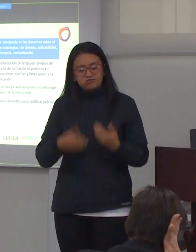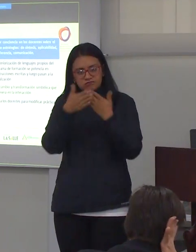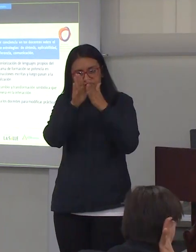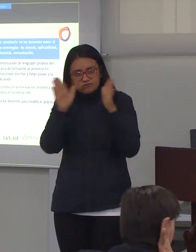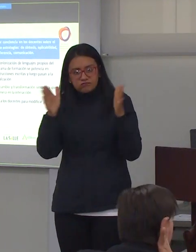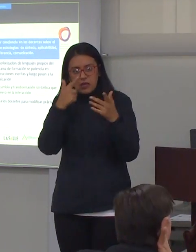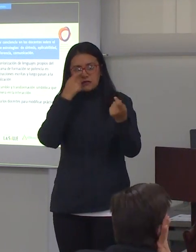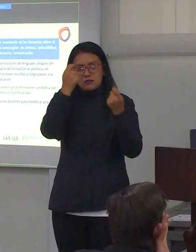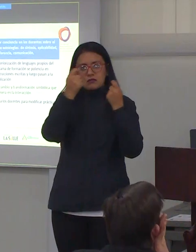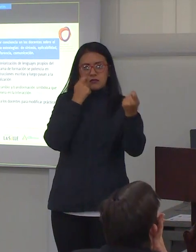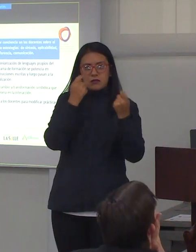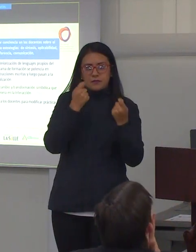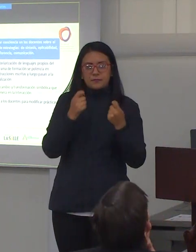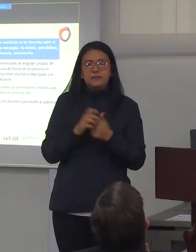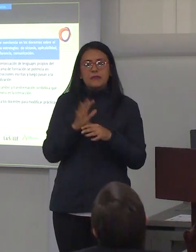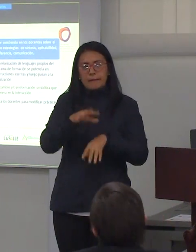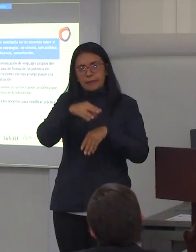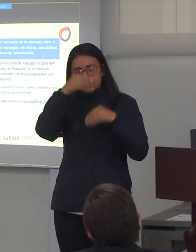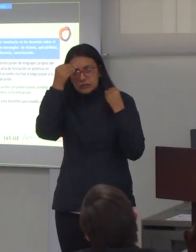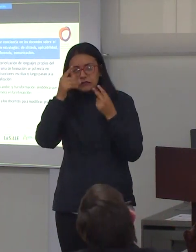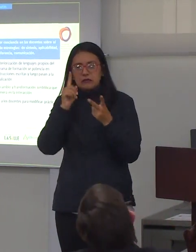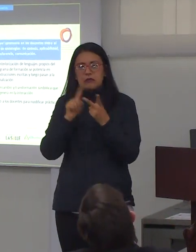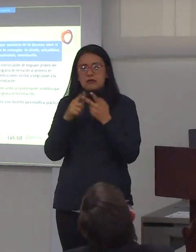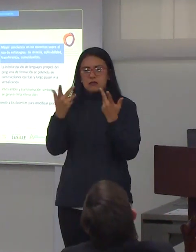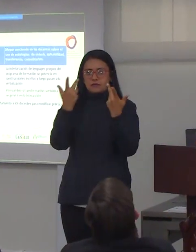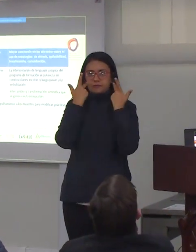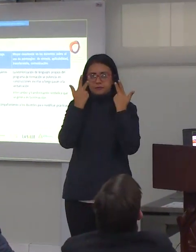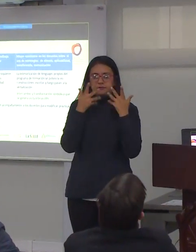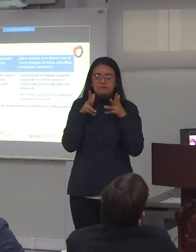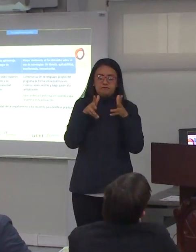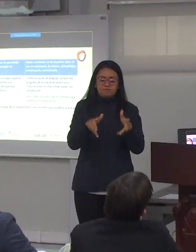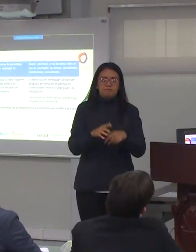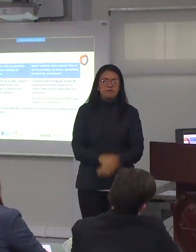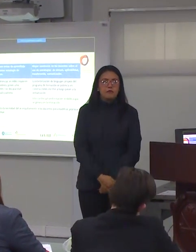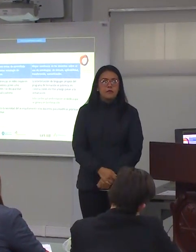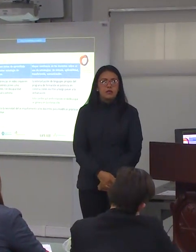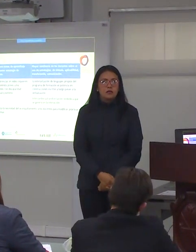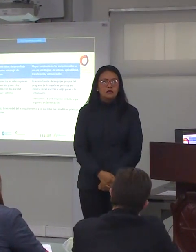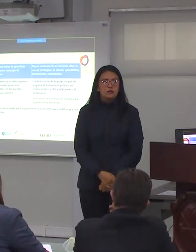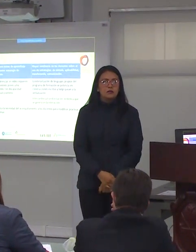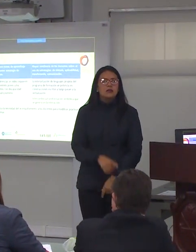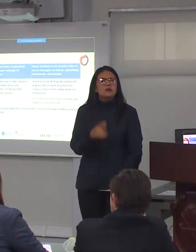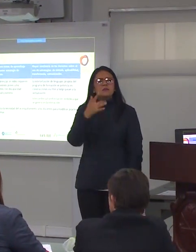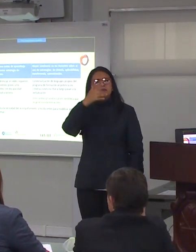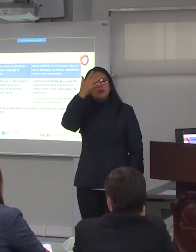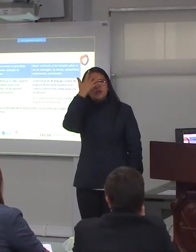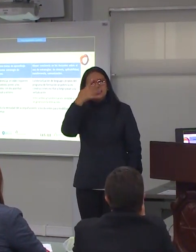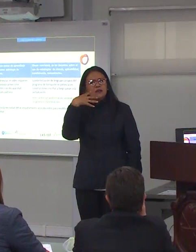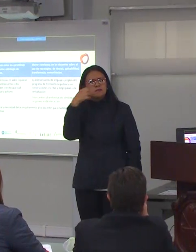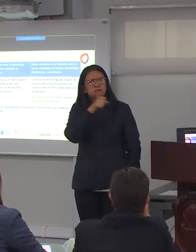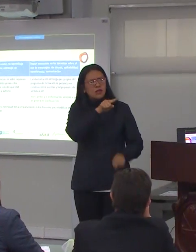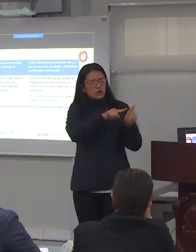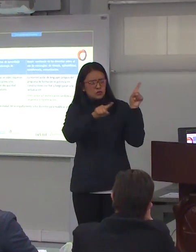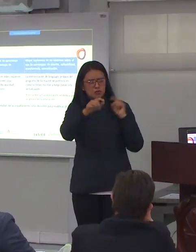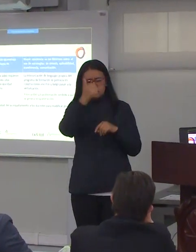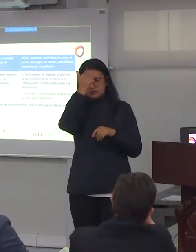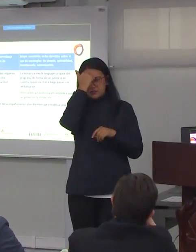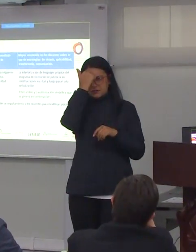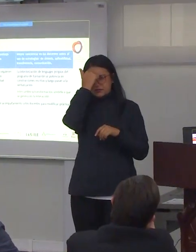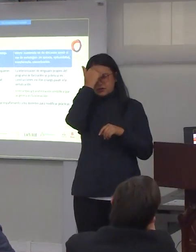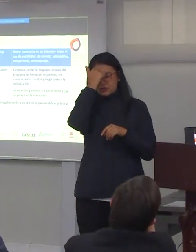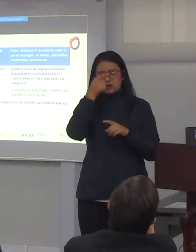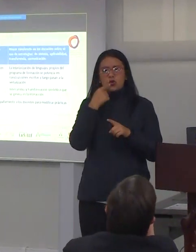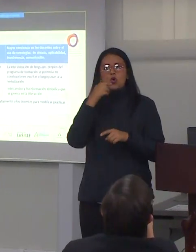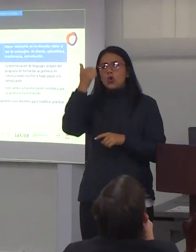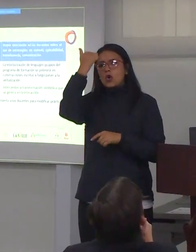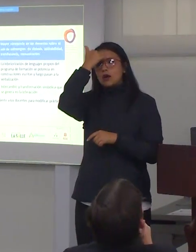términos de estrategias también de aprendizaje y enseñanza en este momento porque nos encontramos que los docentes recordemos que no estamos hablando